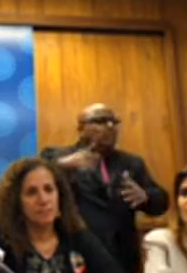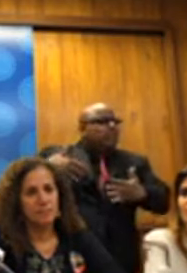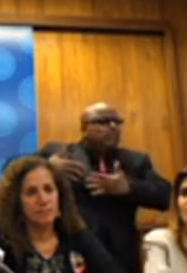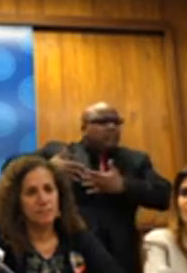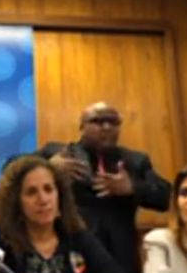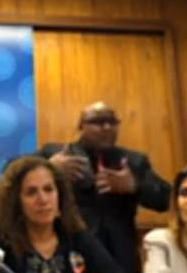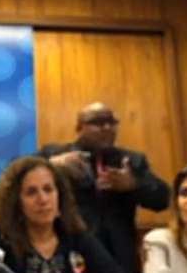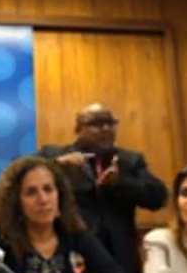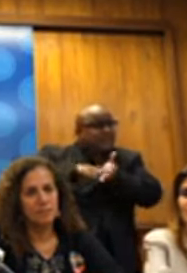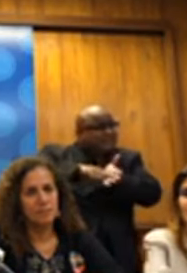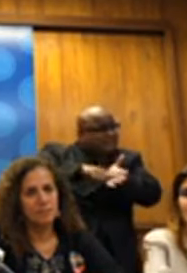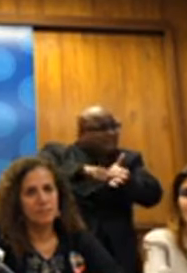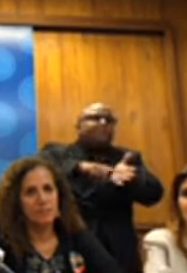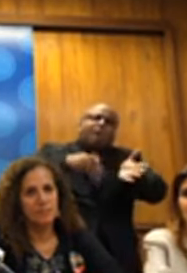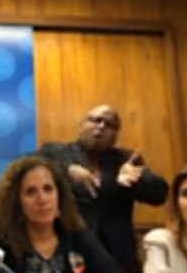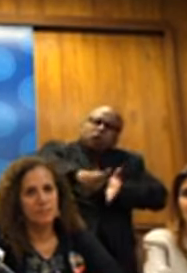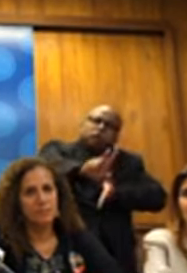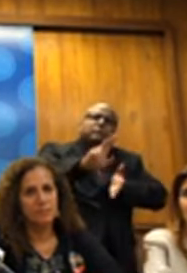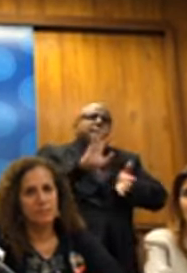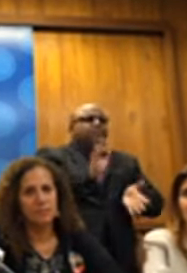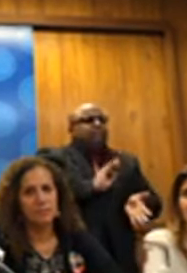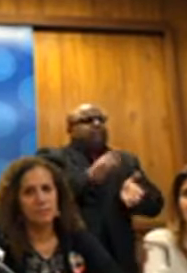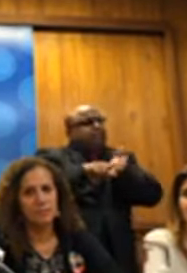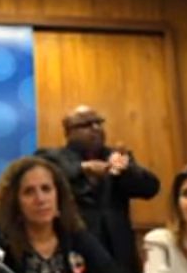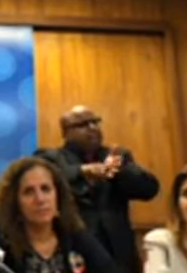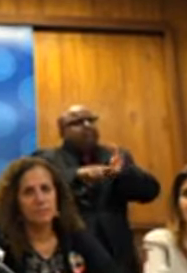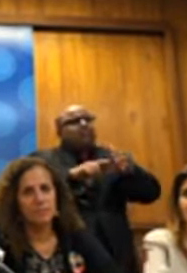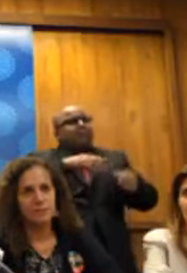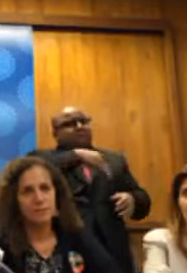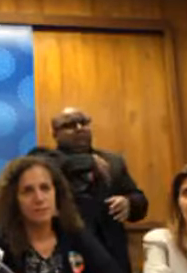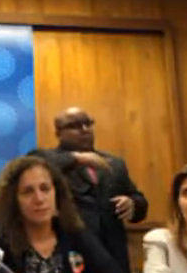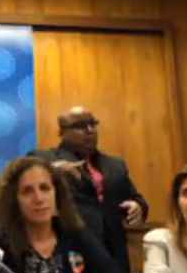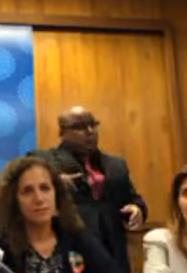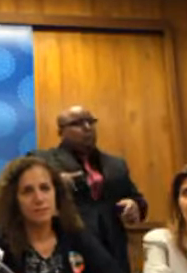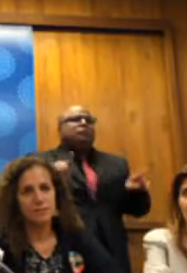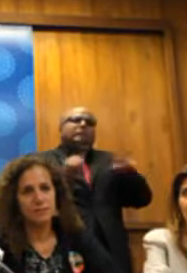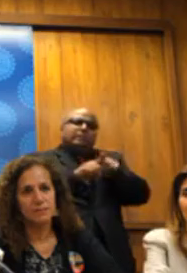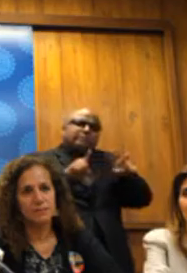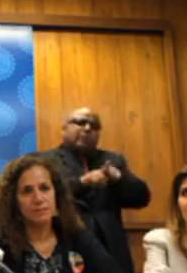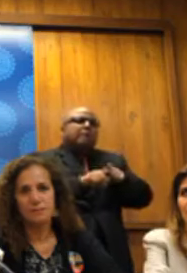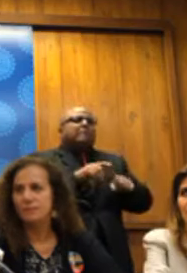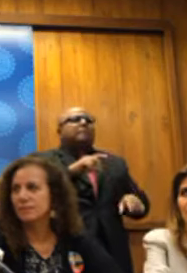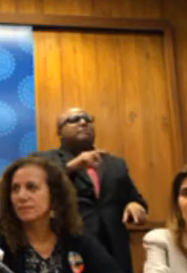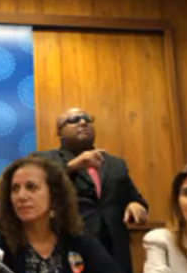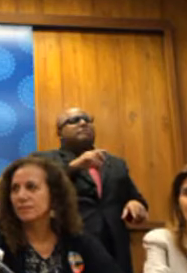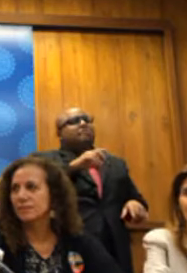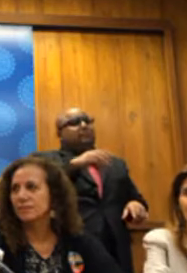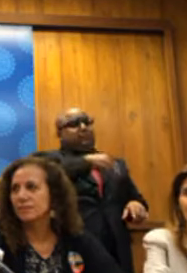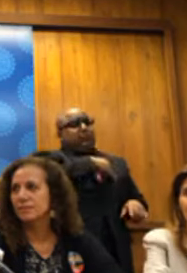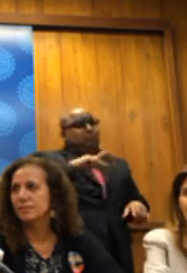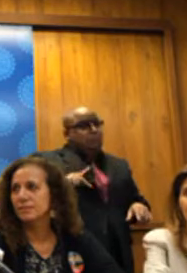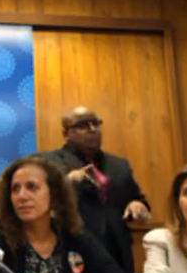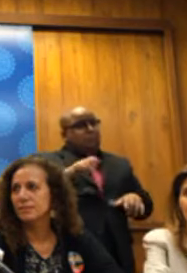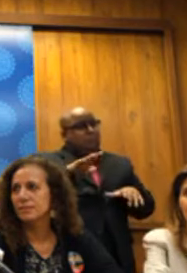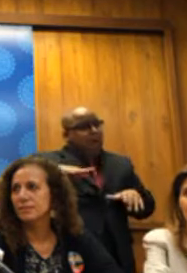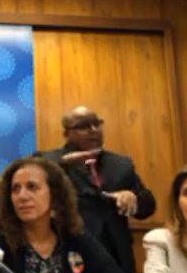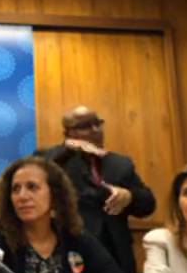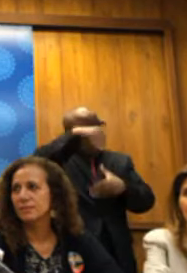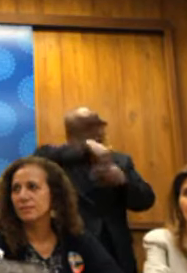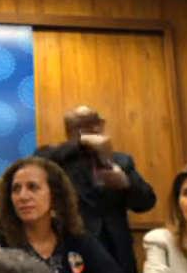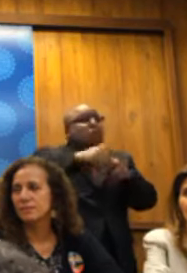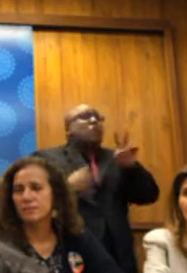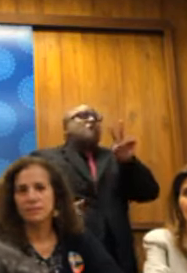Essas investigações vão prosseguir. O próprio Ministério Público Estadual Eleitoral já disse que vai